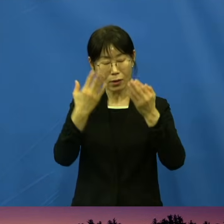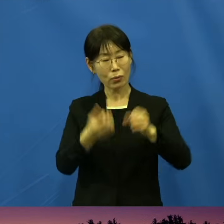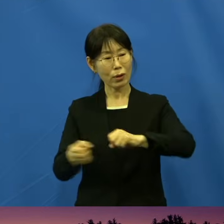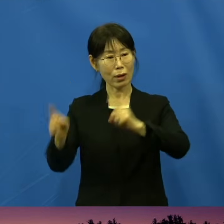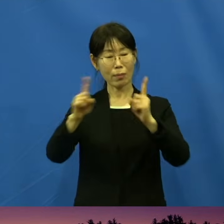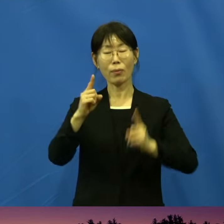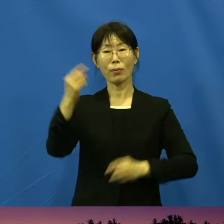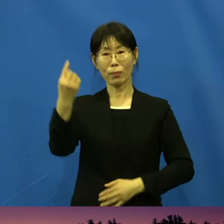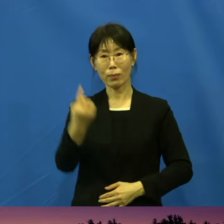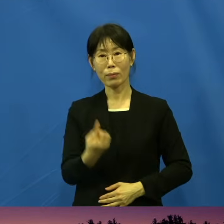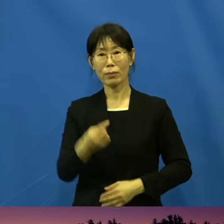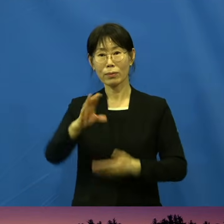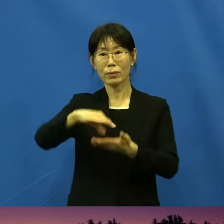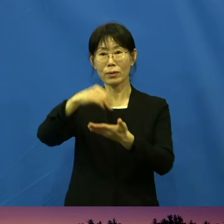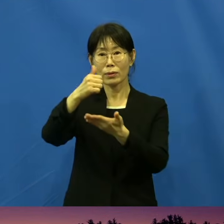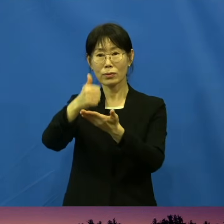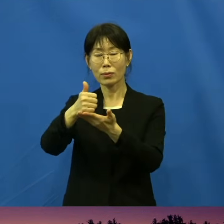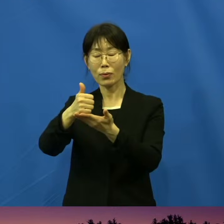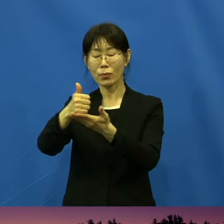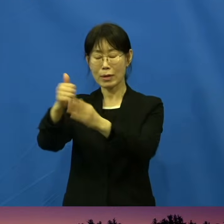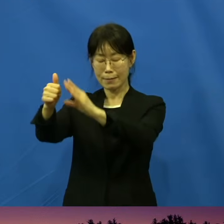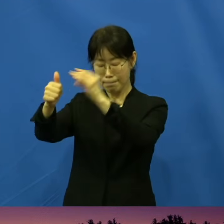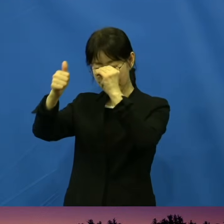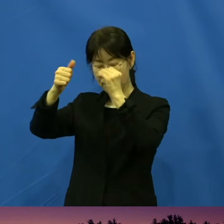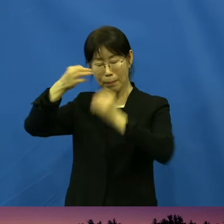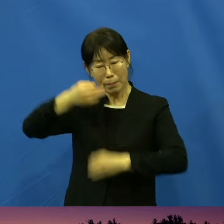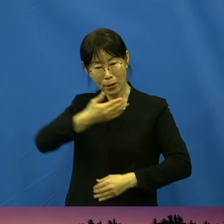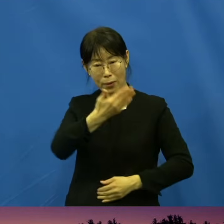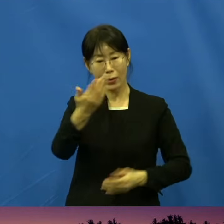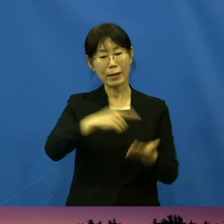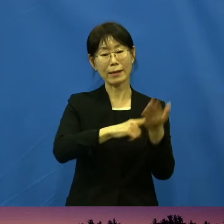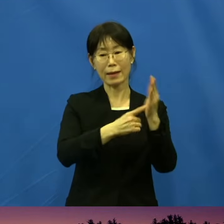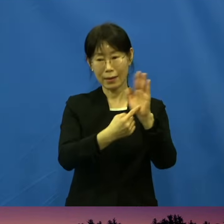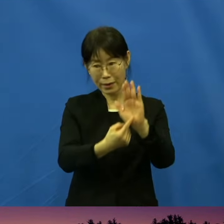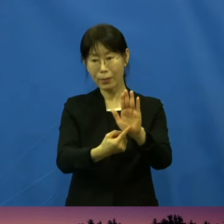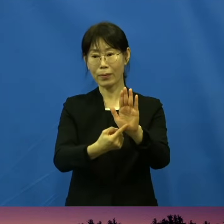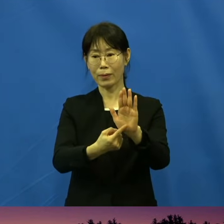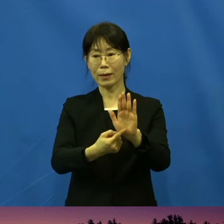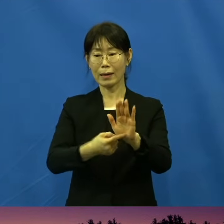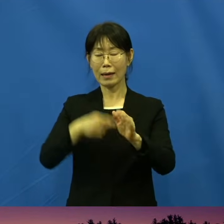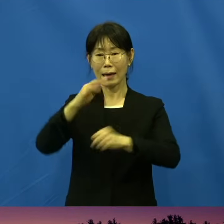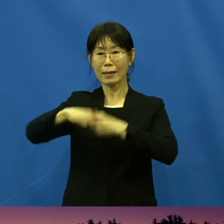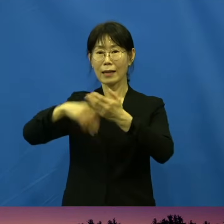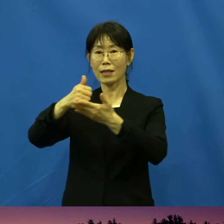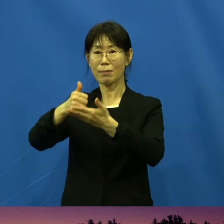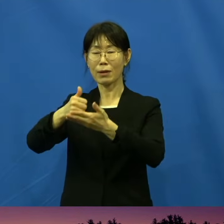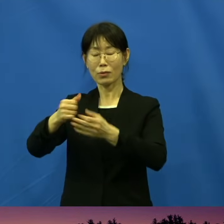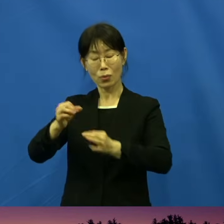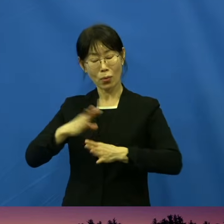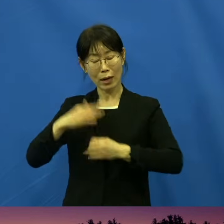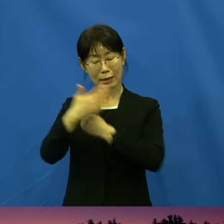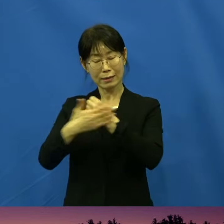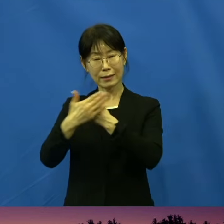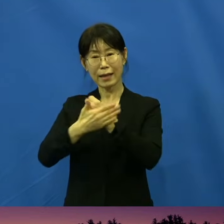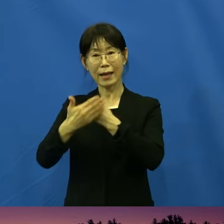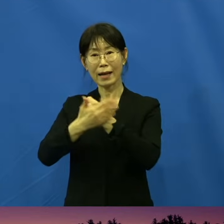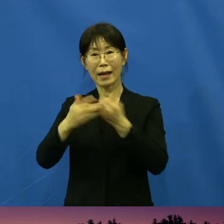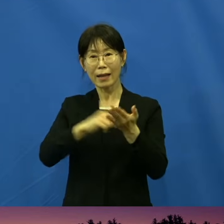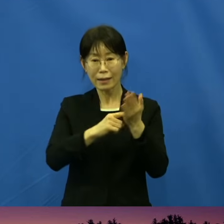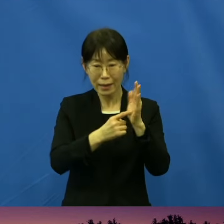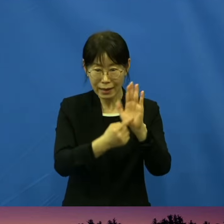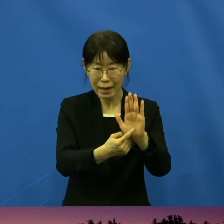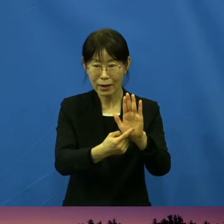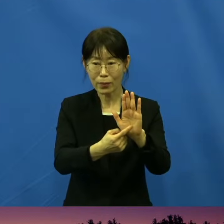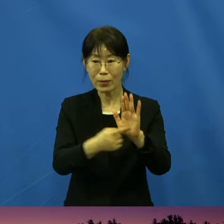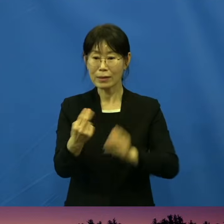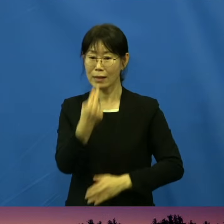삶을 통해 그리스도의 성품과 인격이 드러남으로 하나님의 그 놀라운 풍성함이 우리의 삶을 통해 드러날 때 생명의 역사가